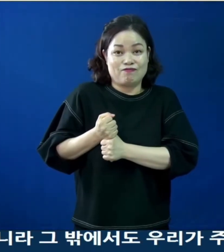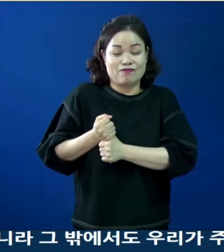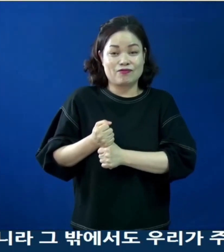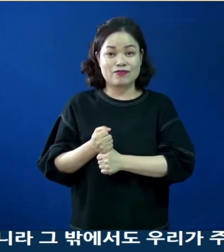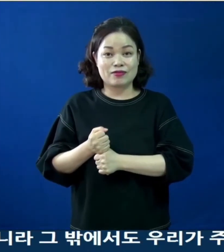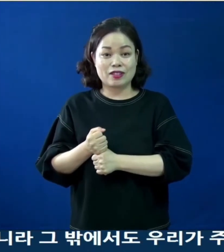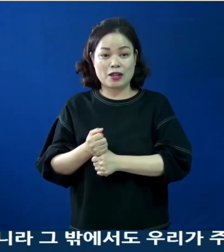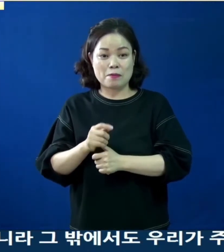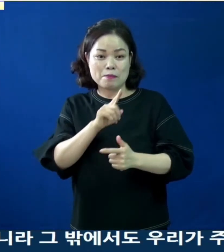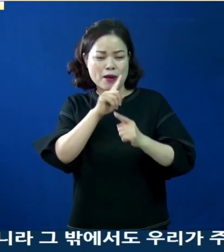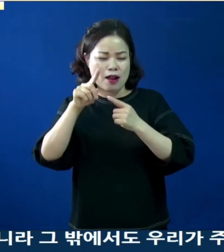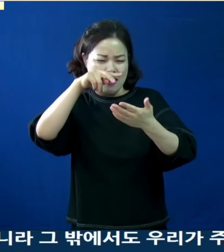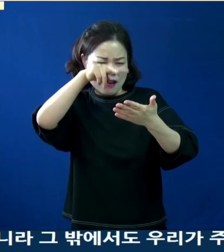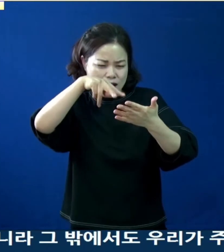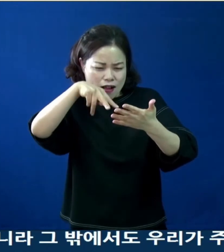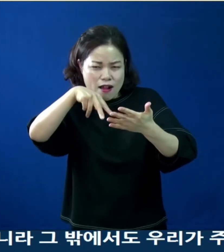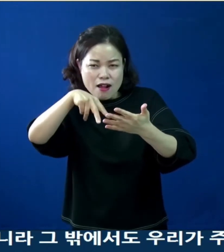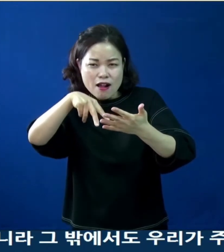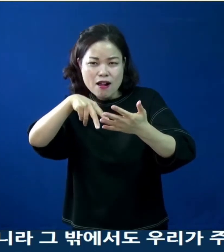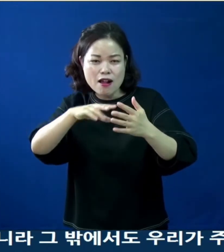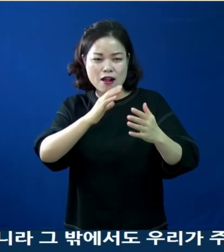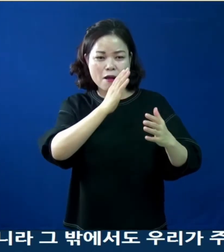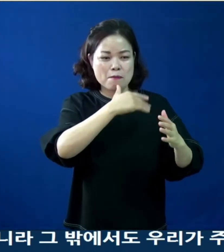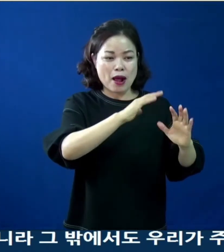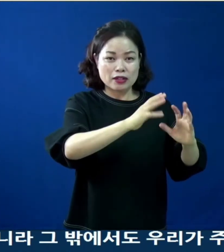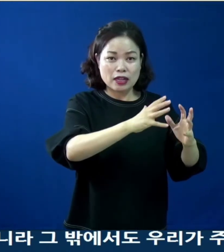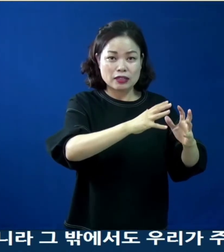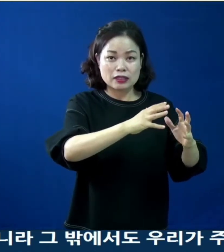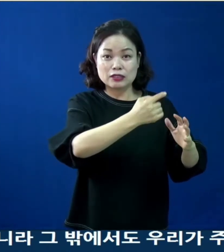우리말 이렇게 쭉 읽어보면 마케도니아로